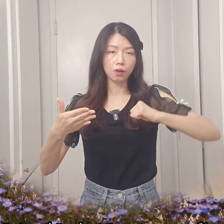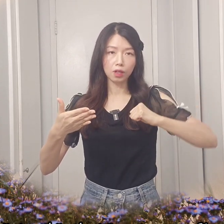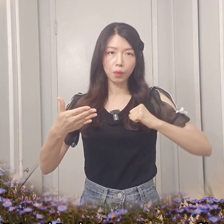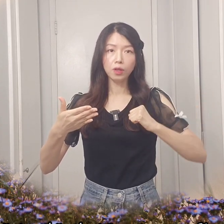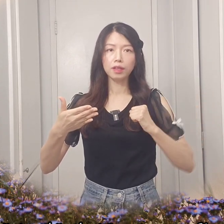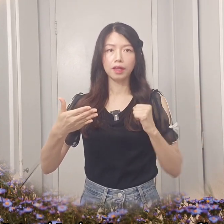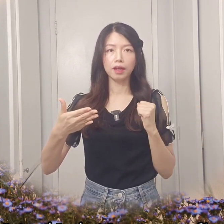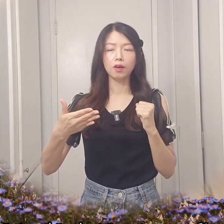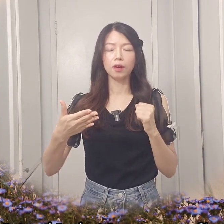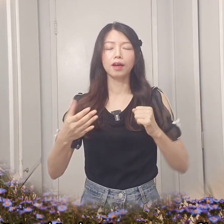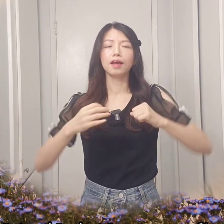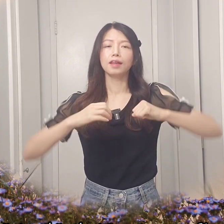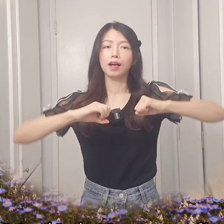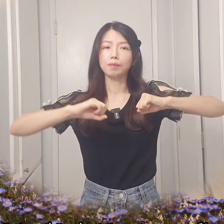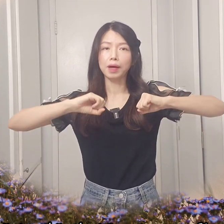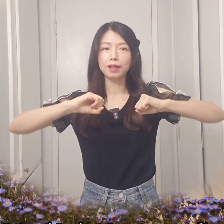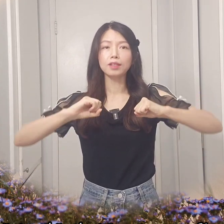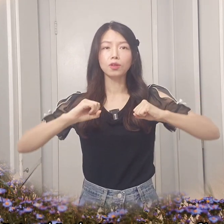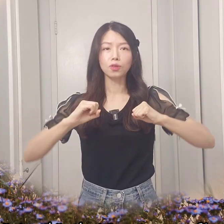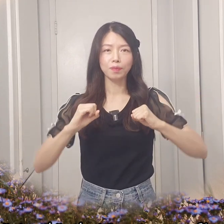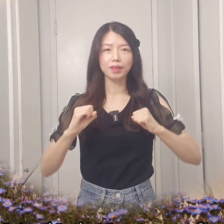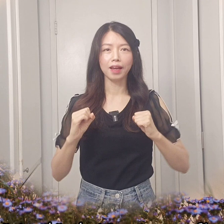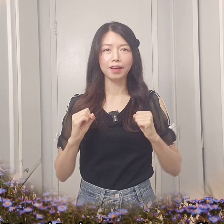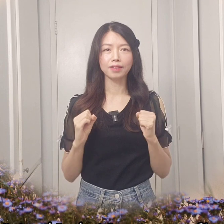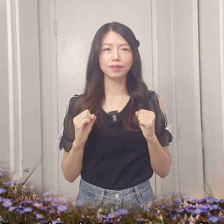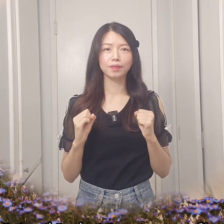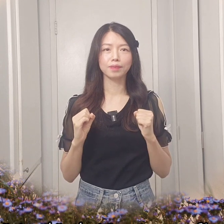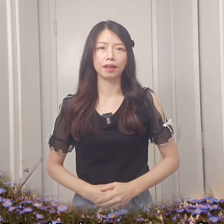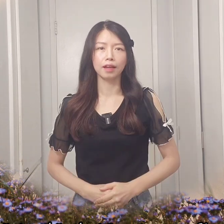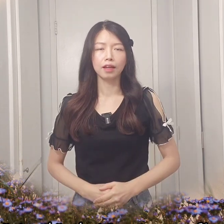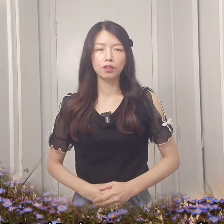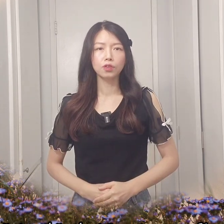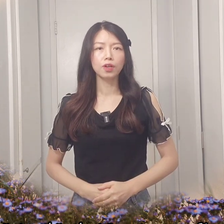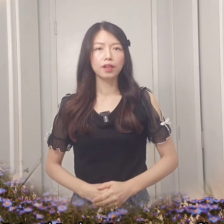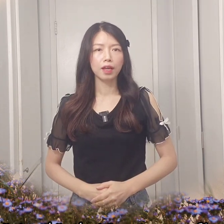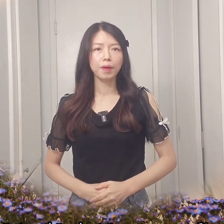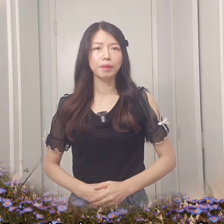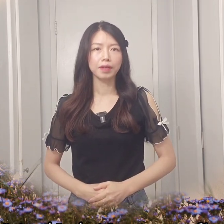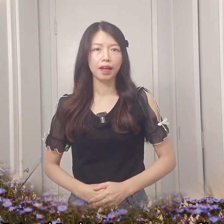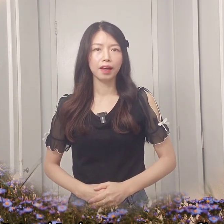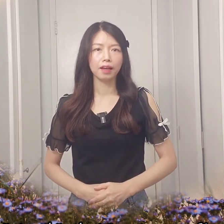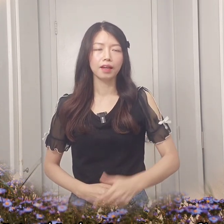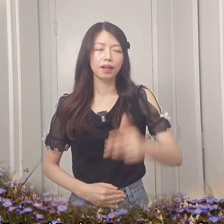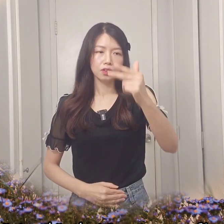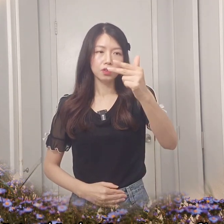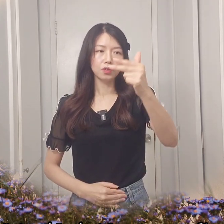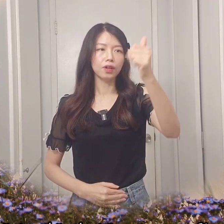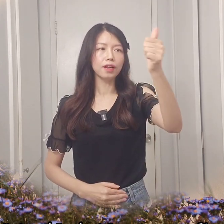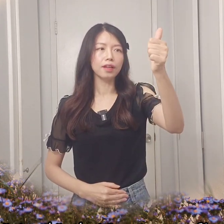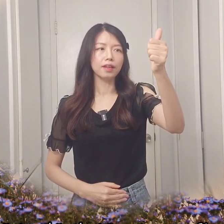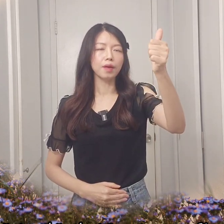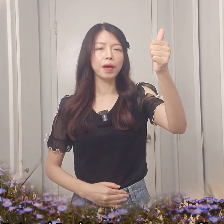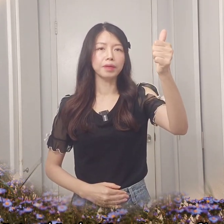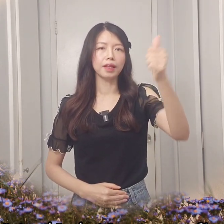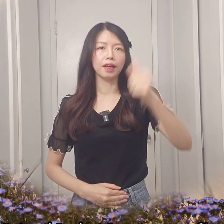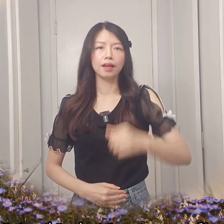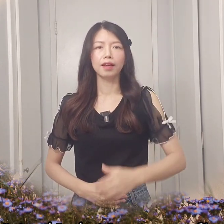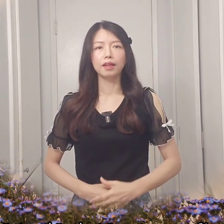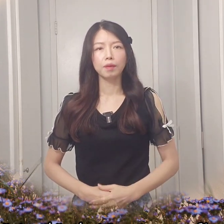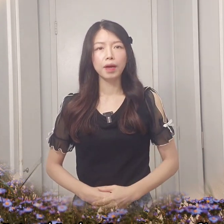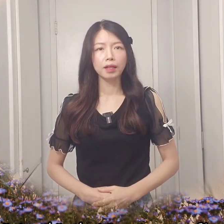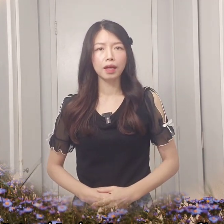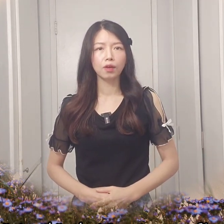찬양에서 이렇게 표현했는데요. 양팔을 하셔도 됩니다. 주를 예배합니다. 주를